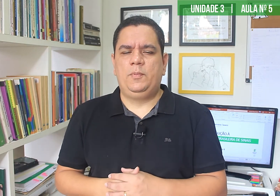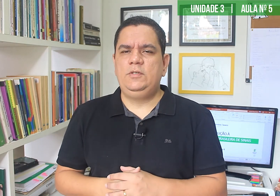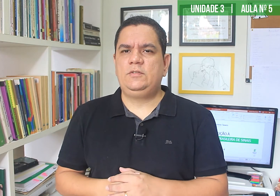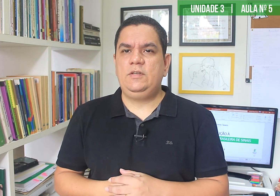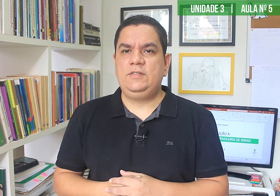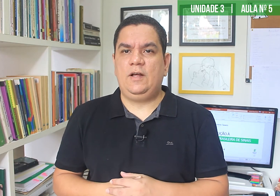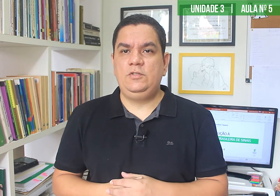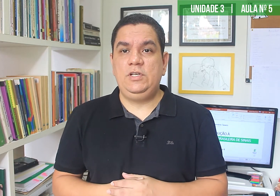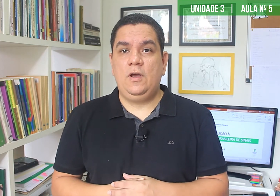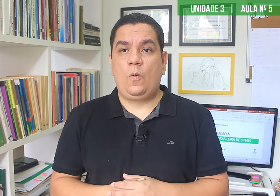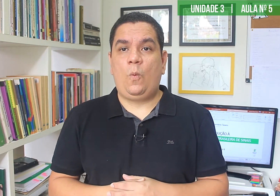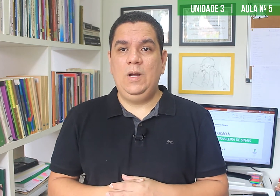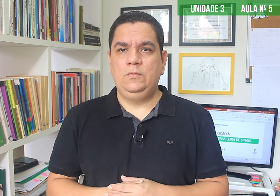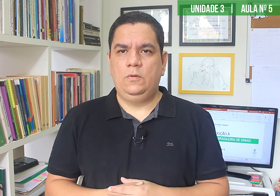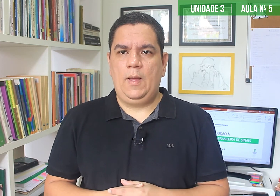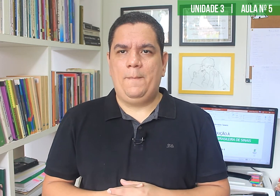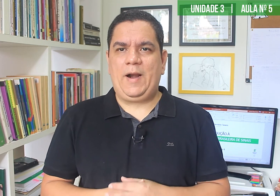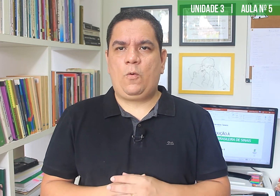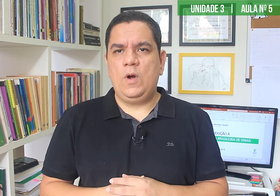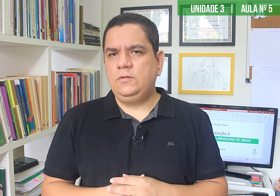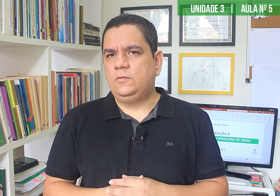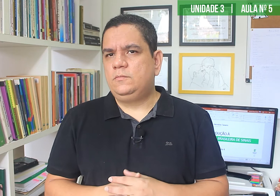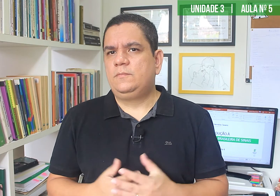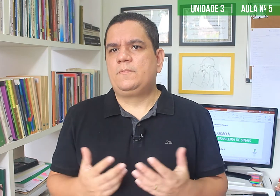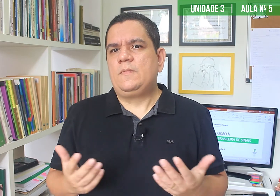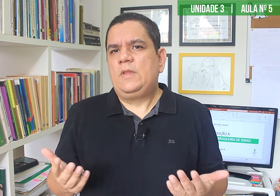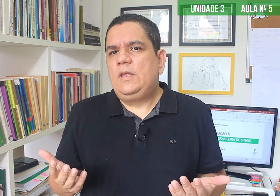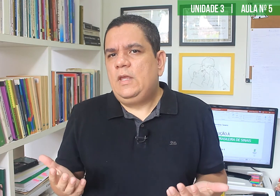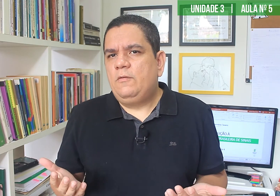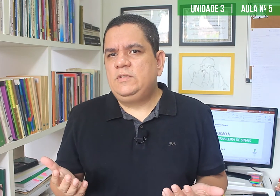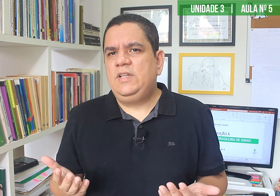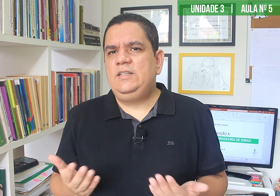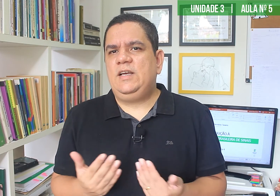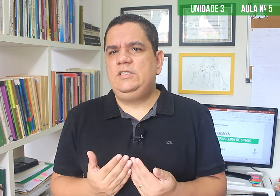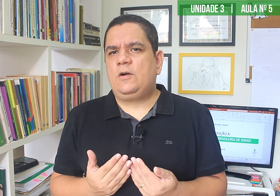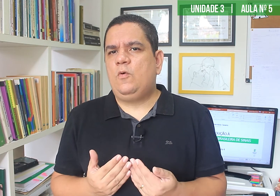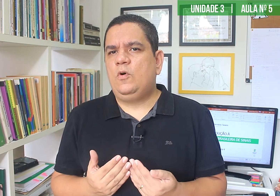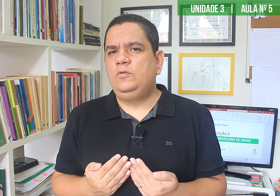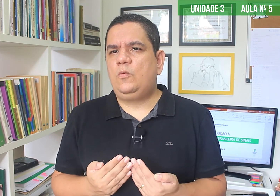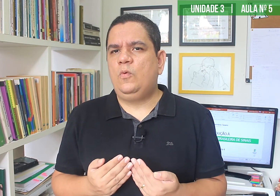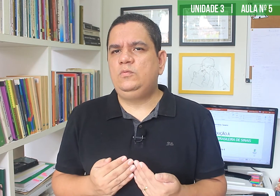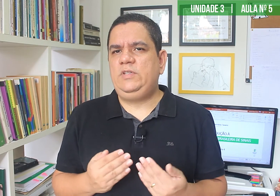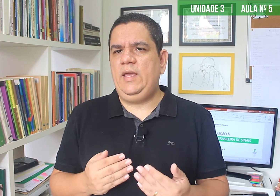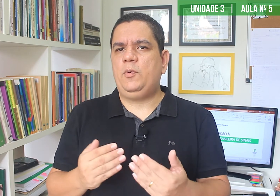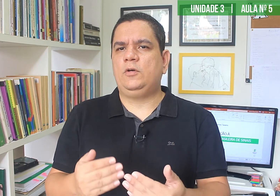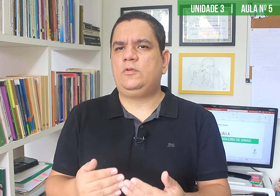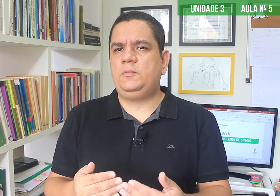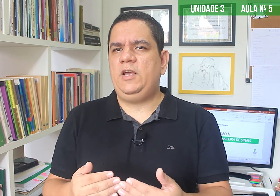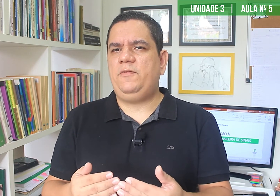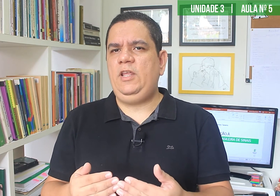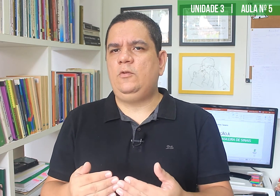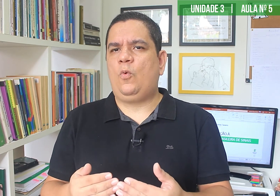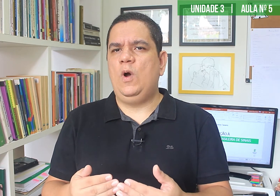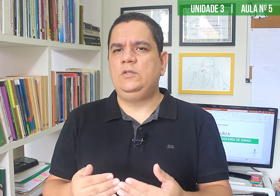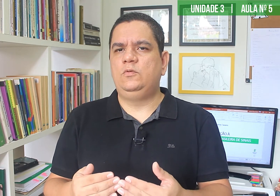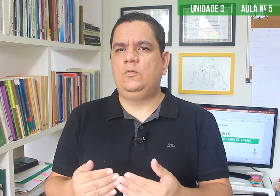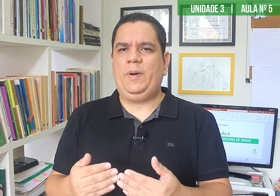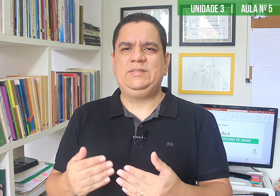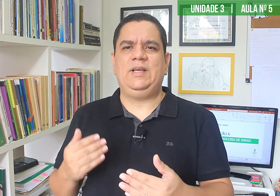Depois eu tenho o sinal de quando. Para quando, eu vou sinalizar de acordo com o tempo que eu estou me referindo. Quando no passado